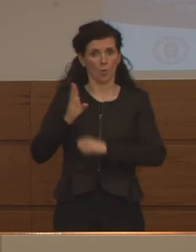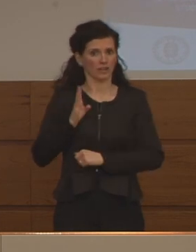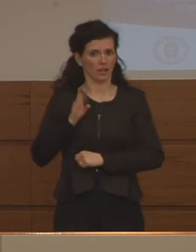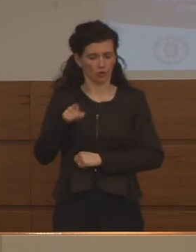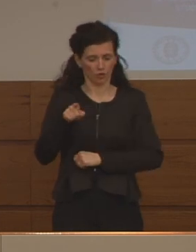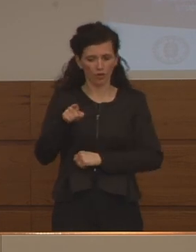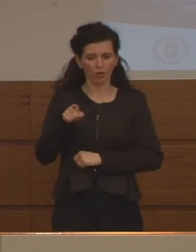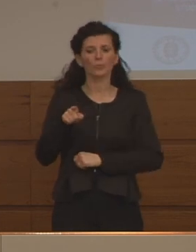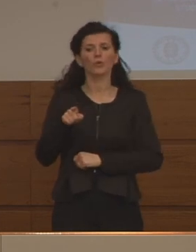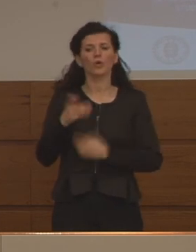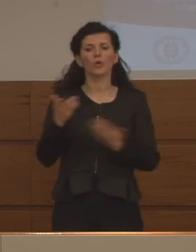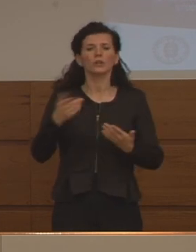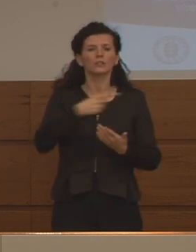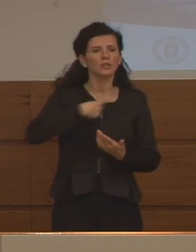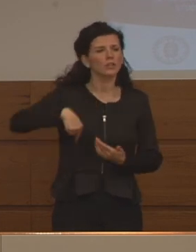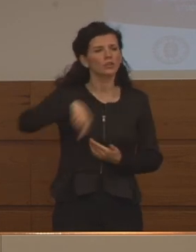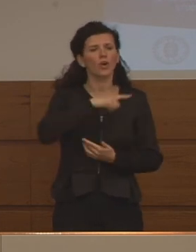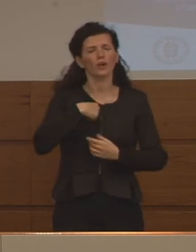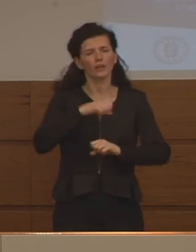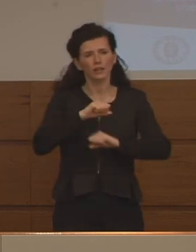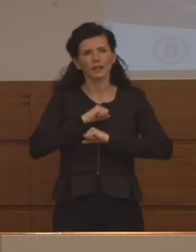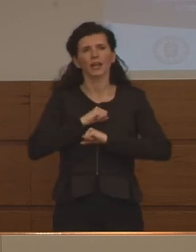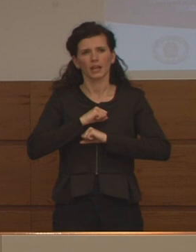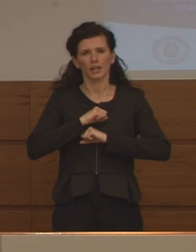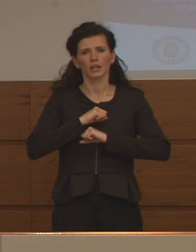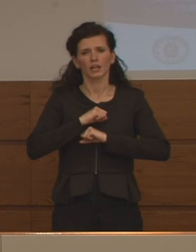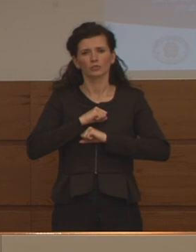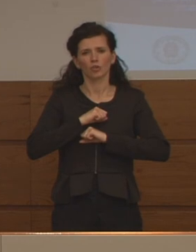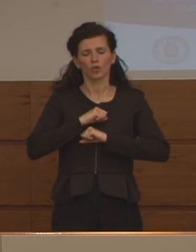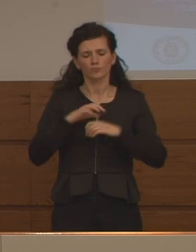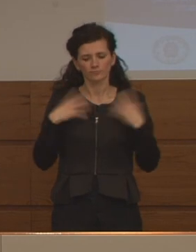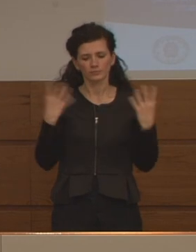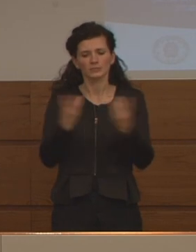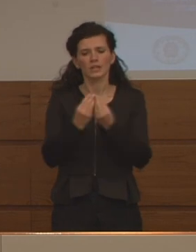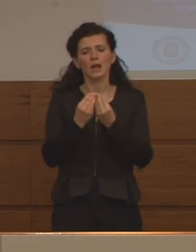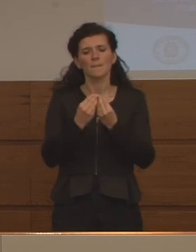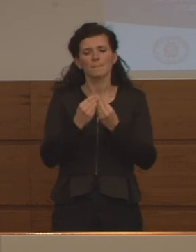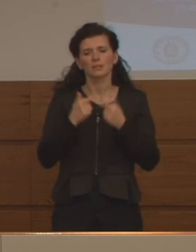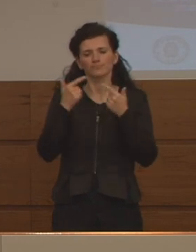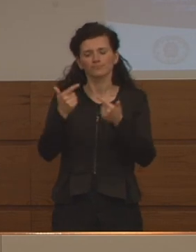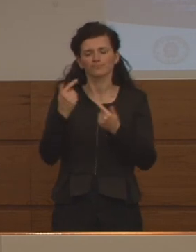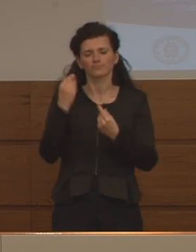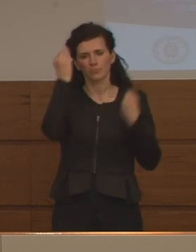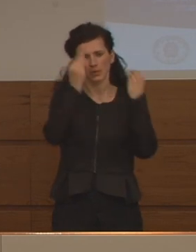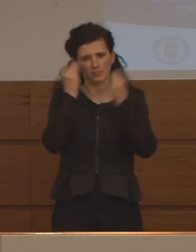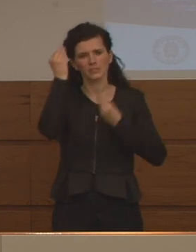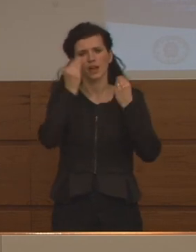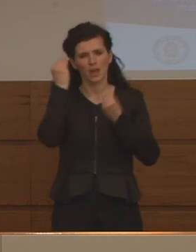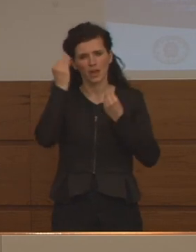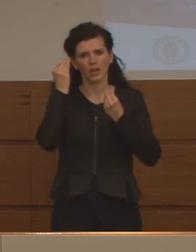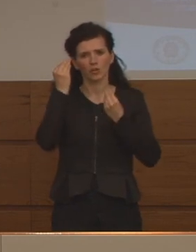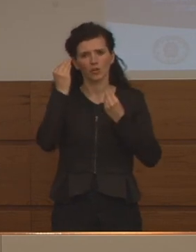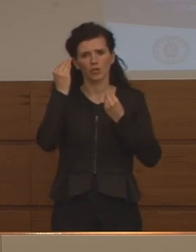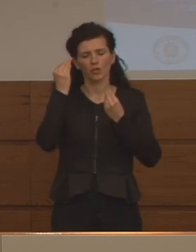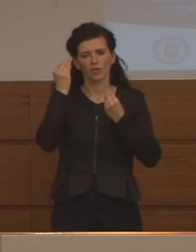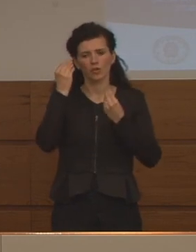dedicare un sincero e affettuoso pensiero da estendere